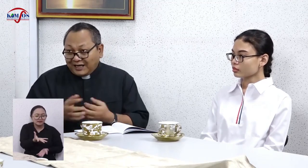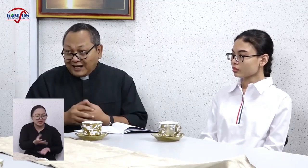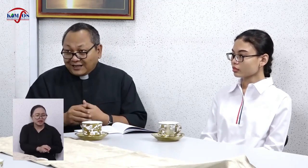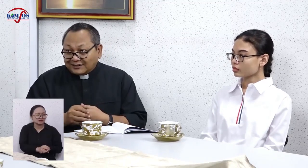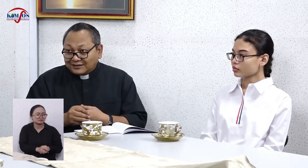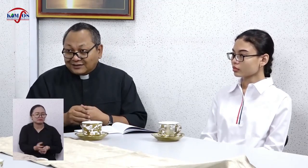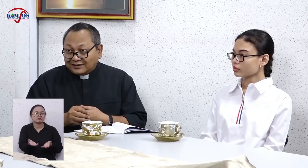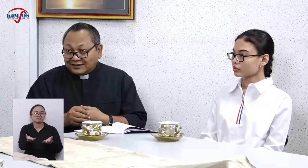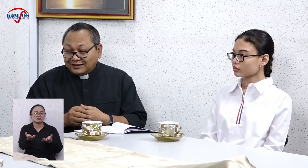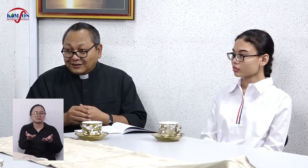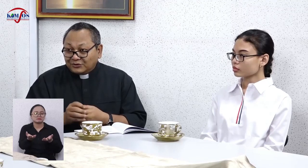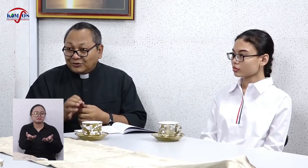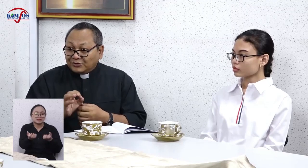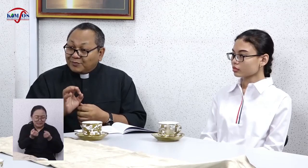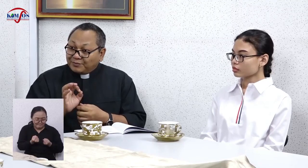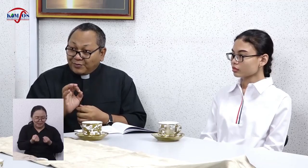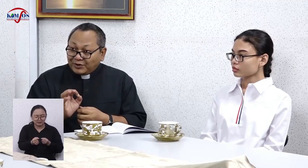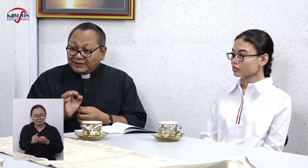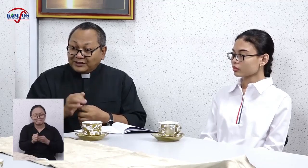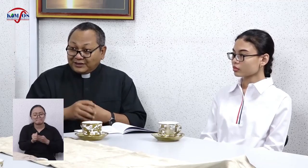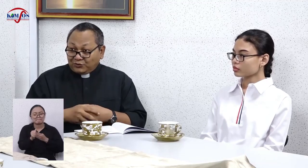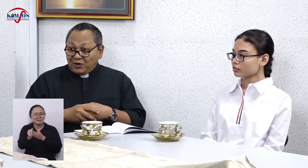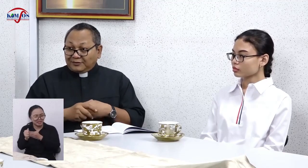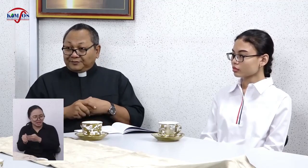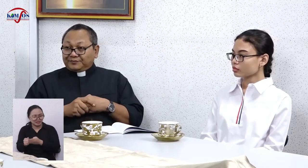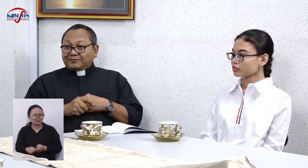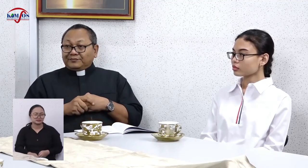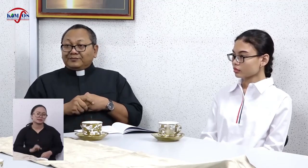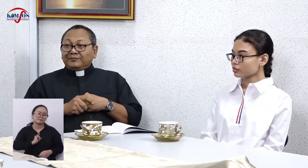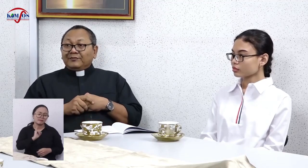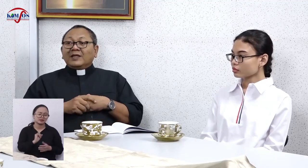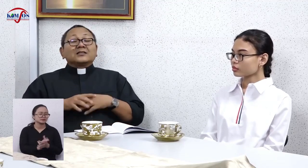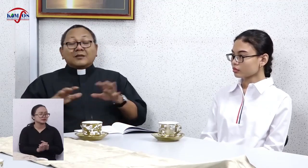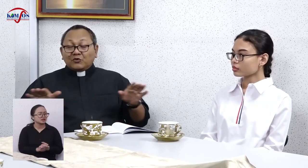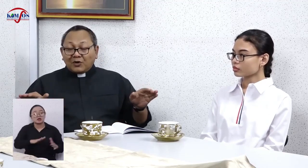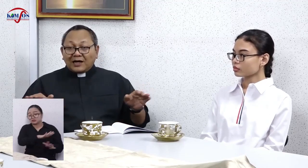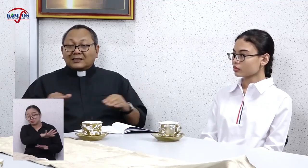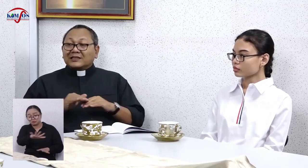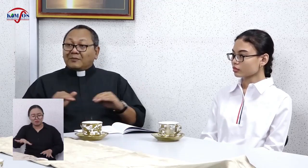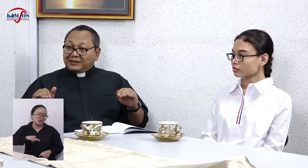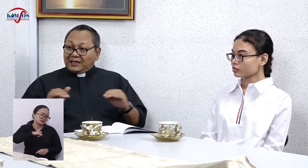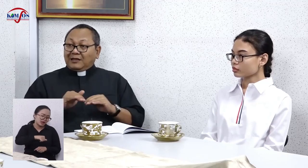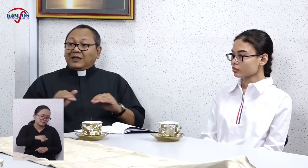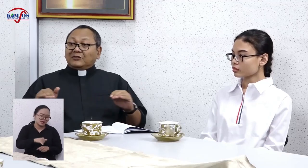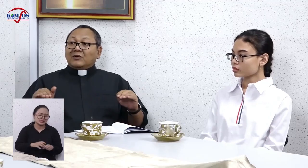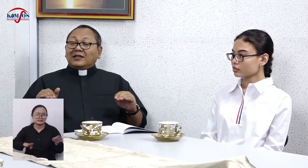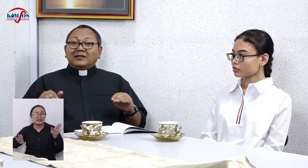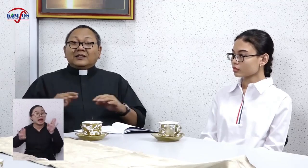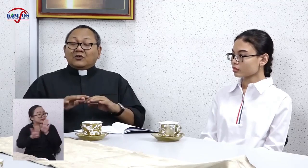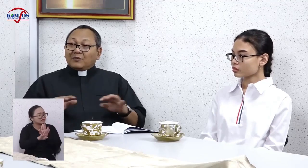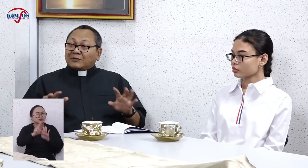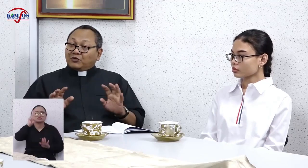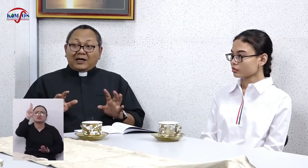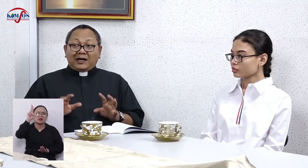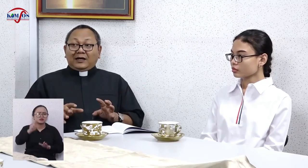penggembalaan Itu poin kedua semua sama dimana semua sama di hadapan Tuhan